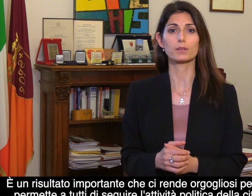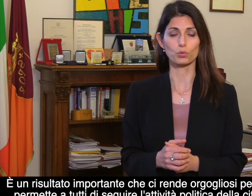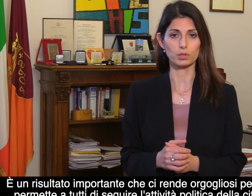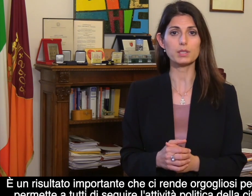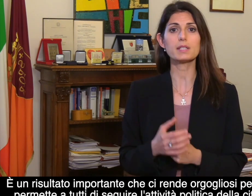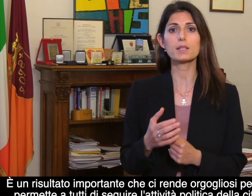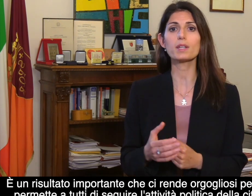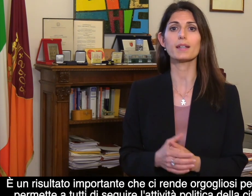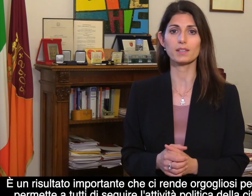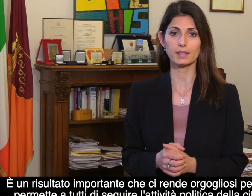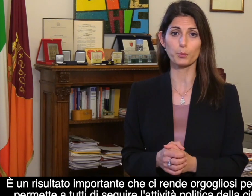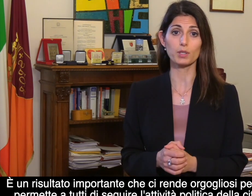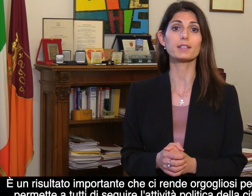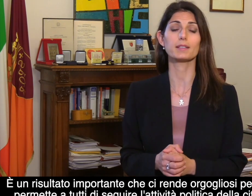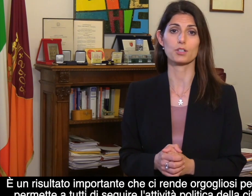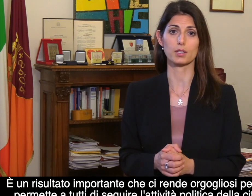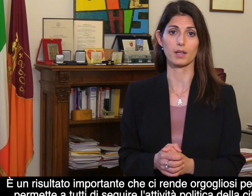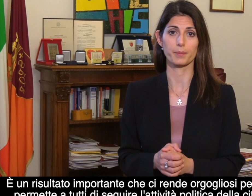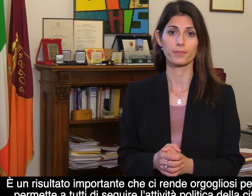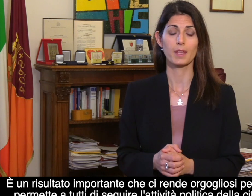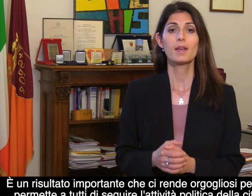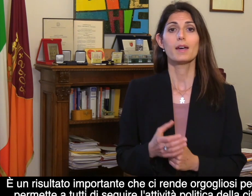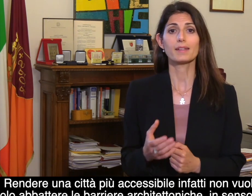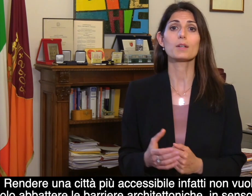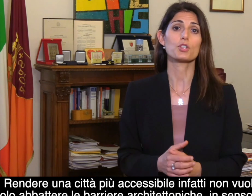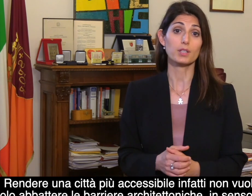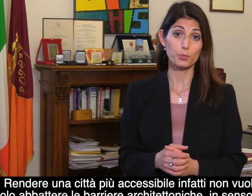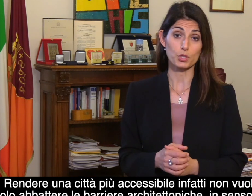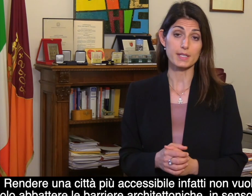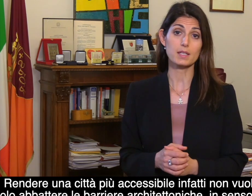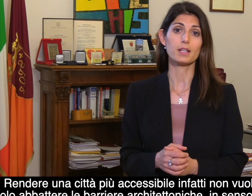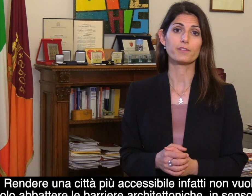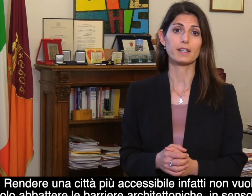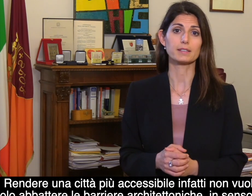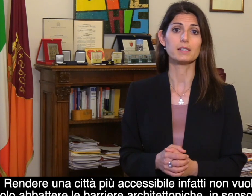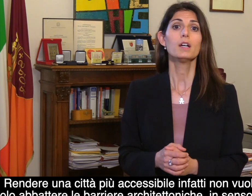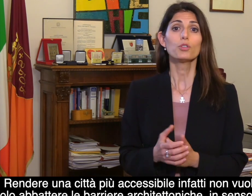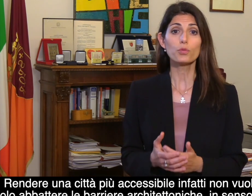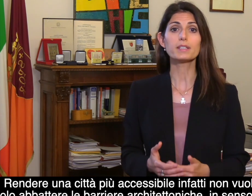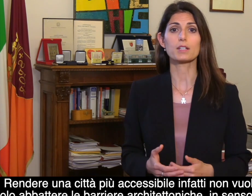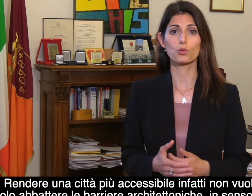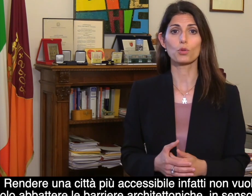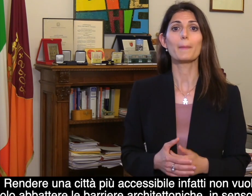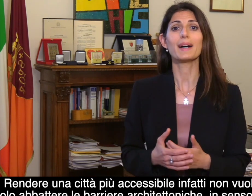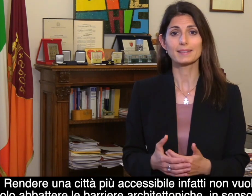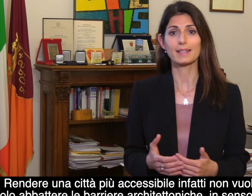tutti di seguire l'attività politica della città rendere una città che accessibile infatti non vuol dire solo abbattere le